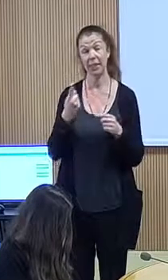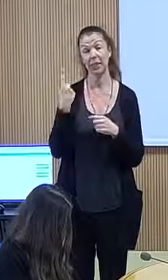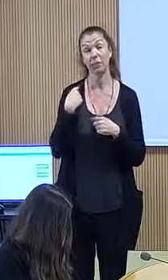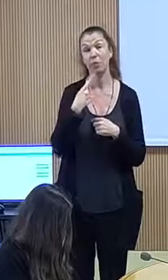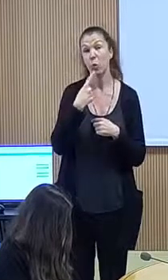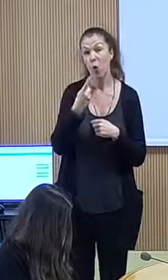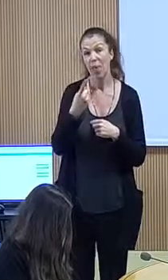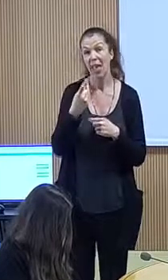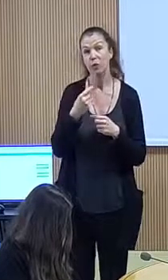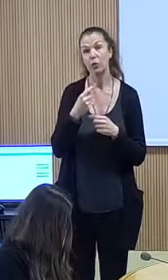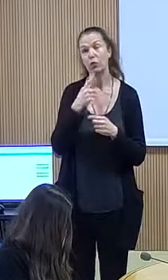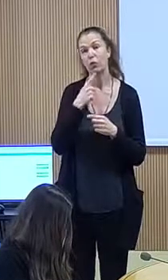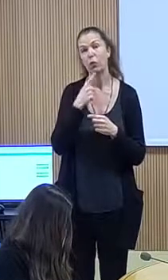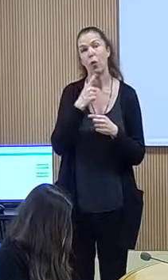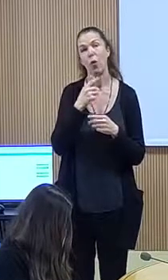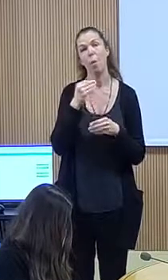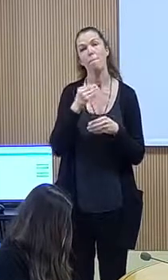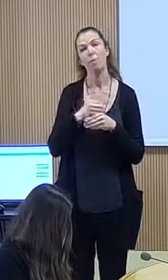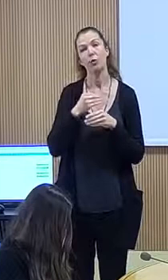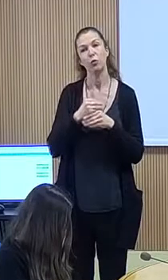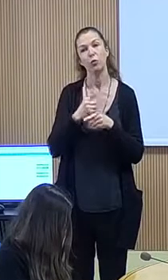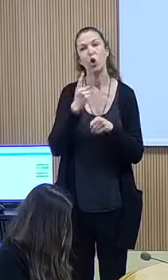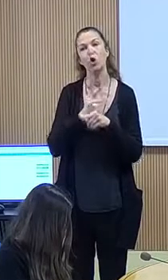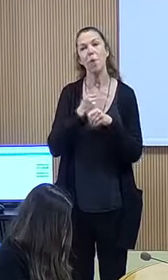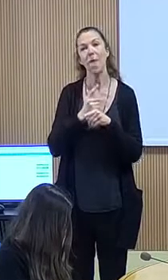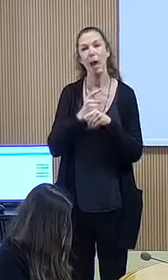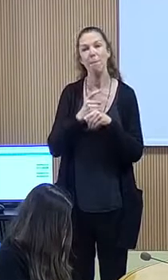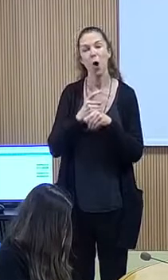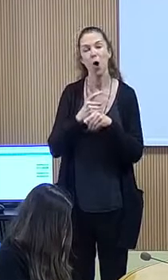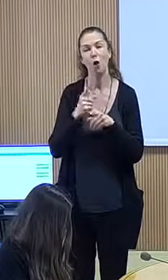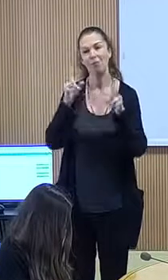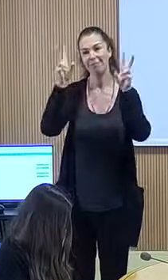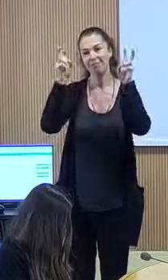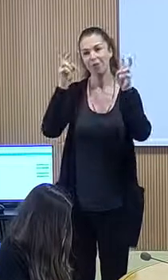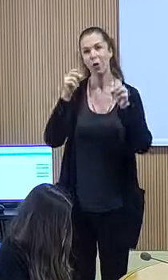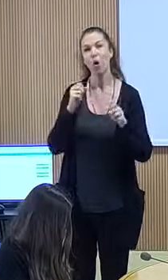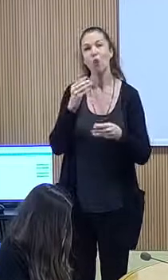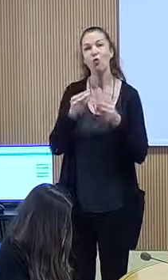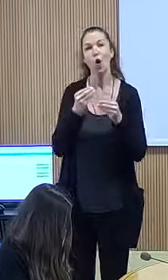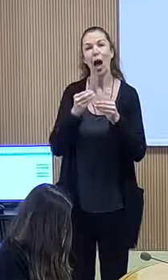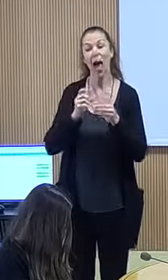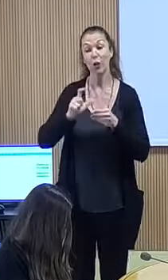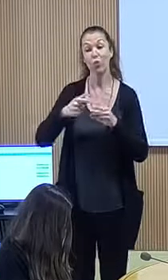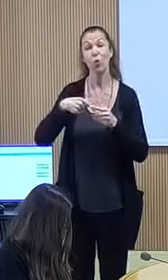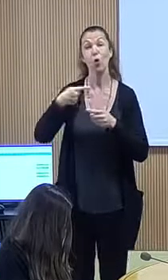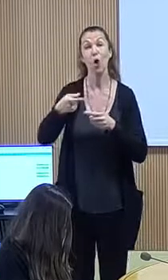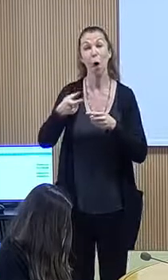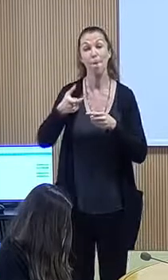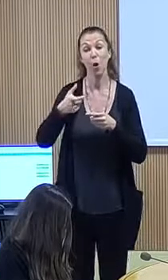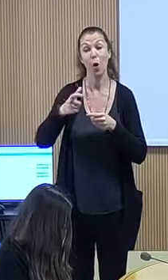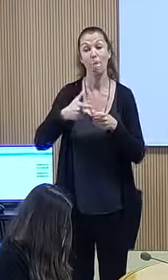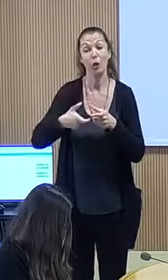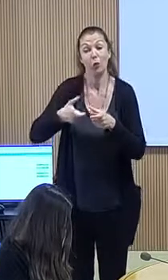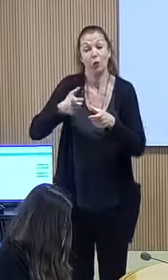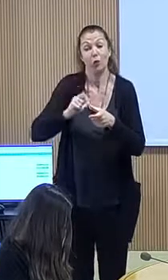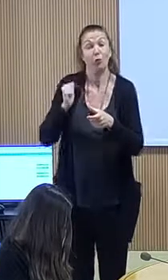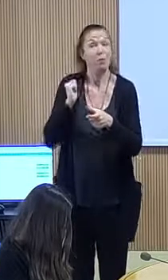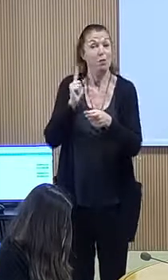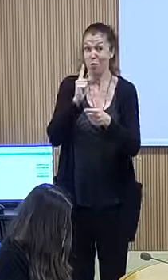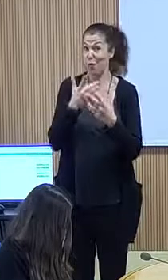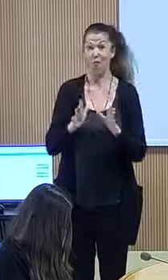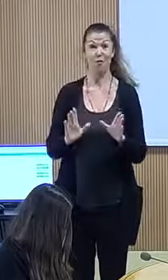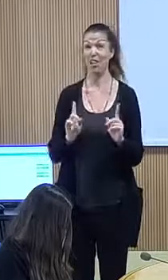battuta e noi dobbiamo cominciare a giocare il turno successivo ma il turno prima non è ancora finito e non pensiamo pensare di